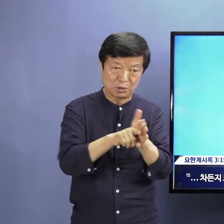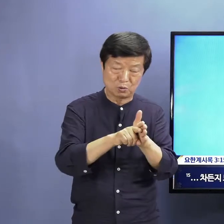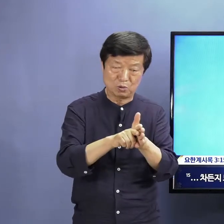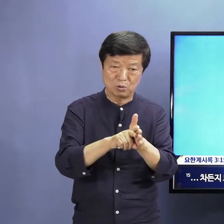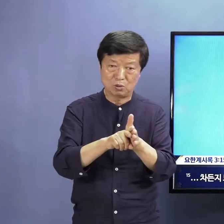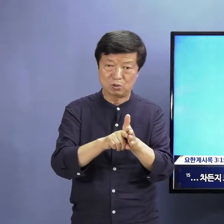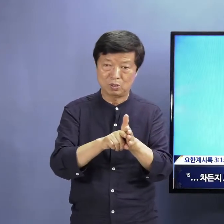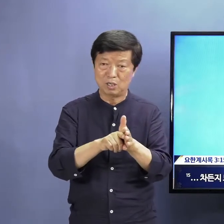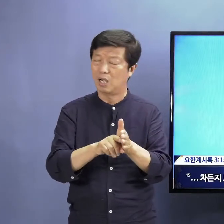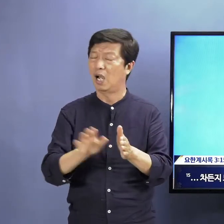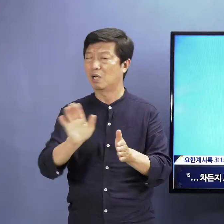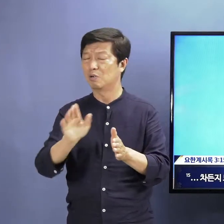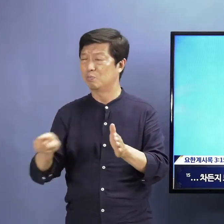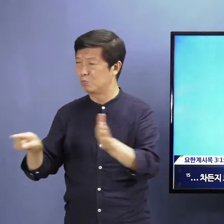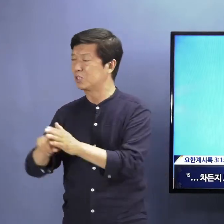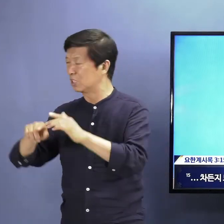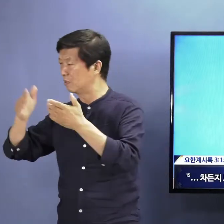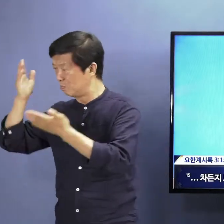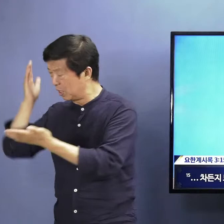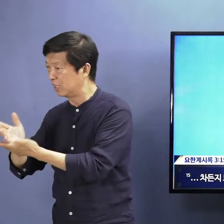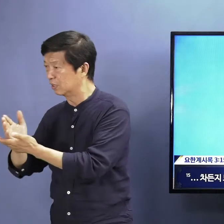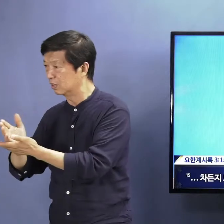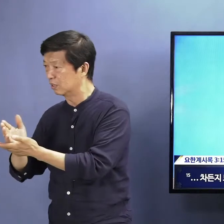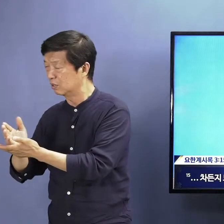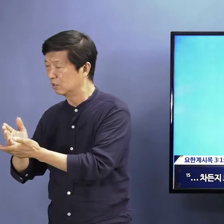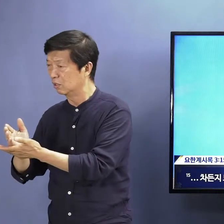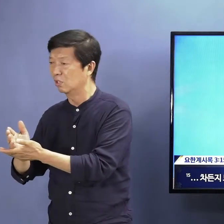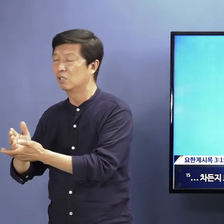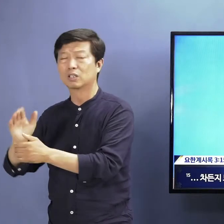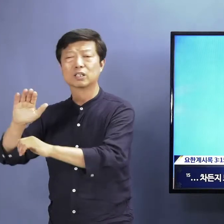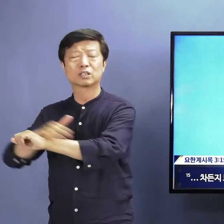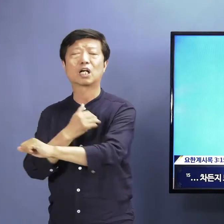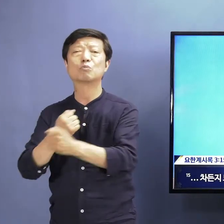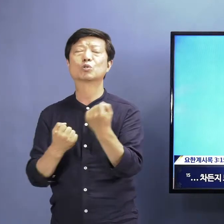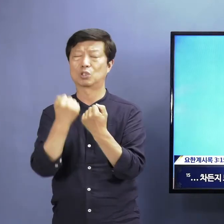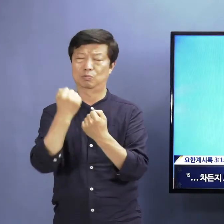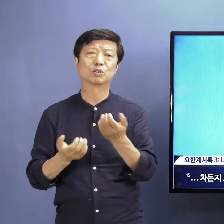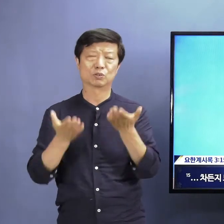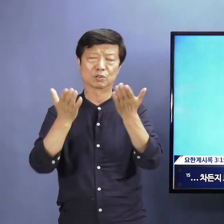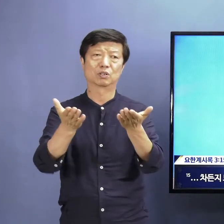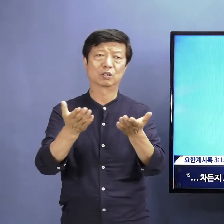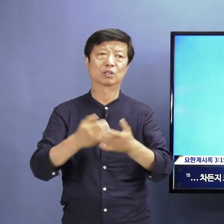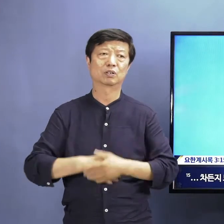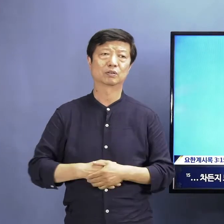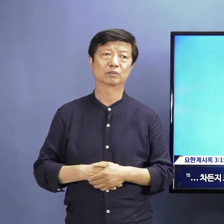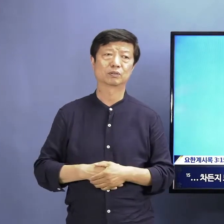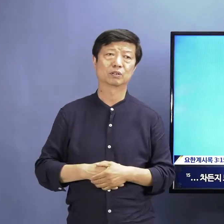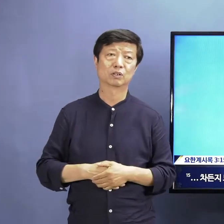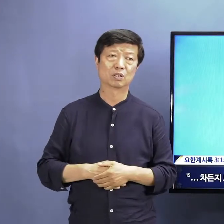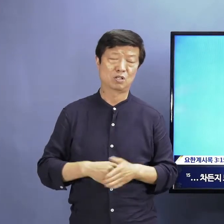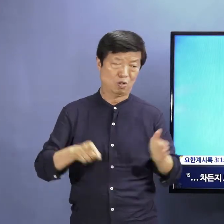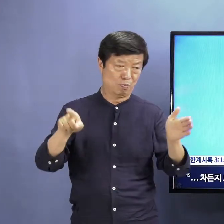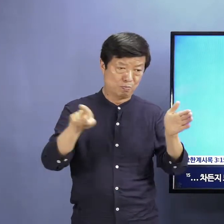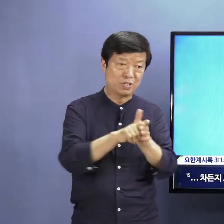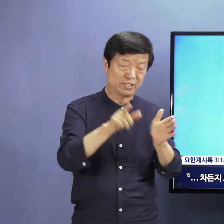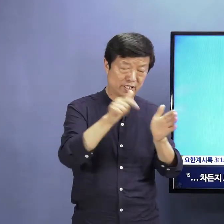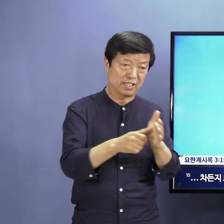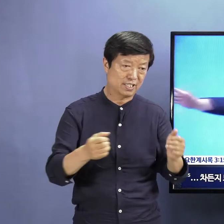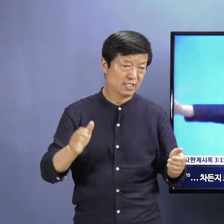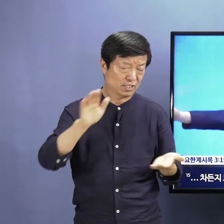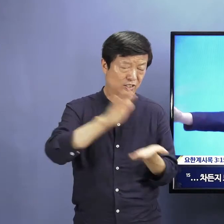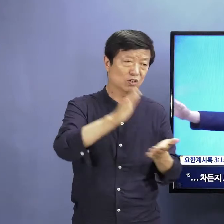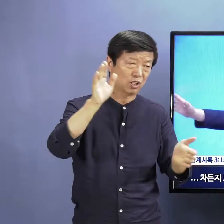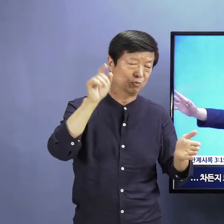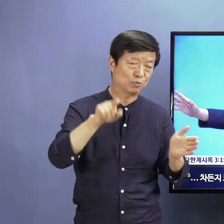마라. 아니 진짜 어떤 부흥사가 그렇게 설교하더라니까요. 실수했는지 모르지만 믿으려면 또 확실하게 믿고, 아니 믿지